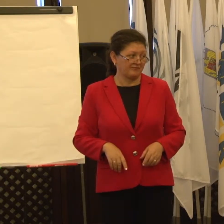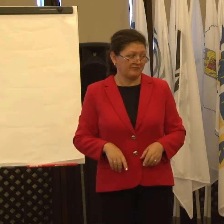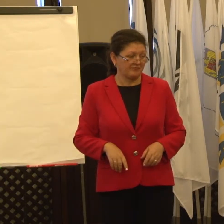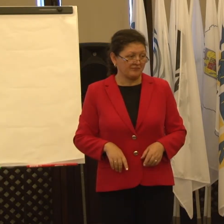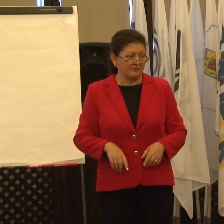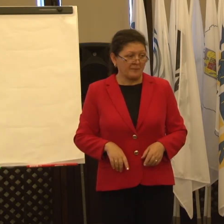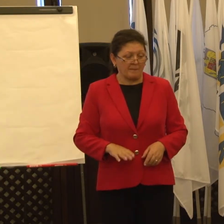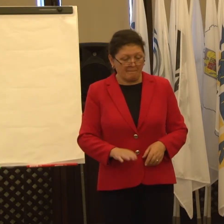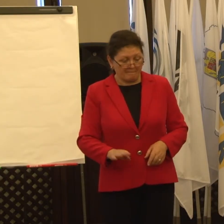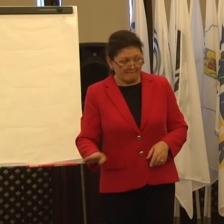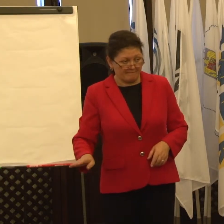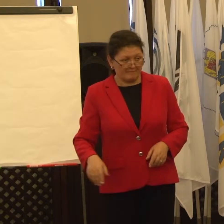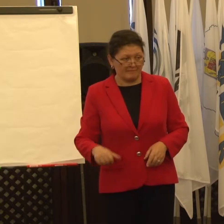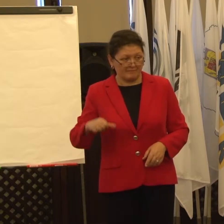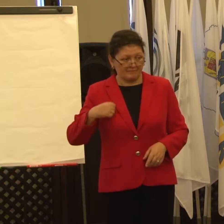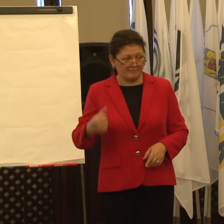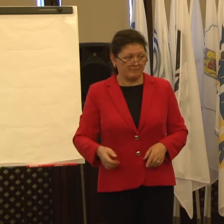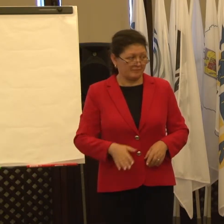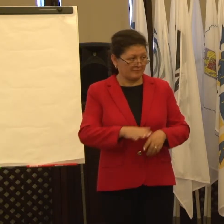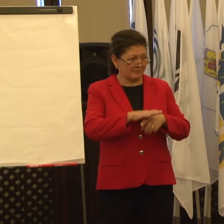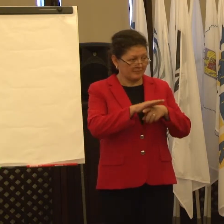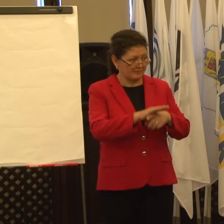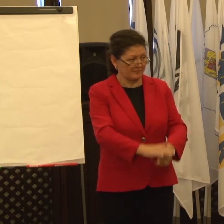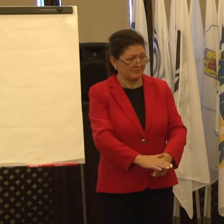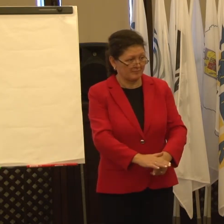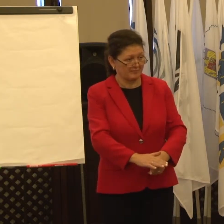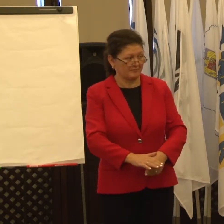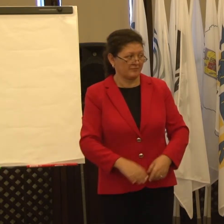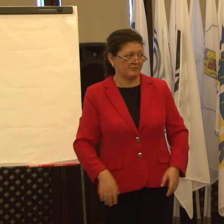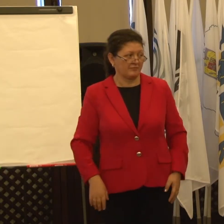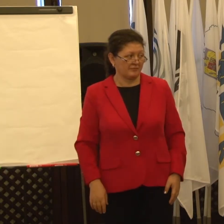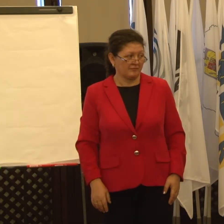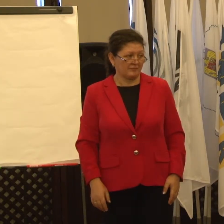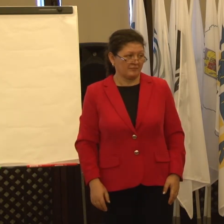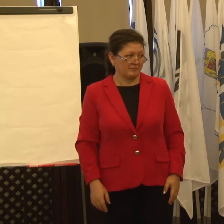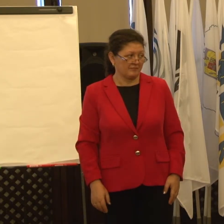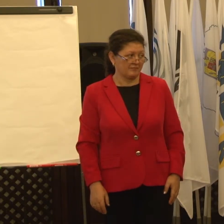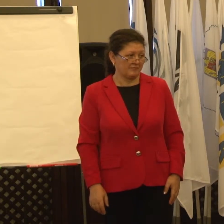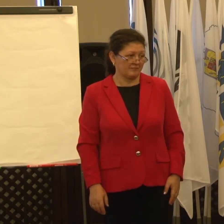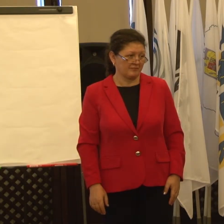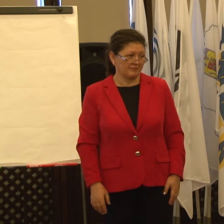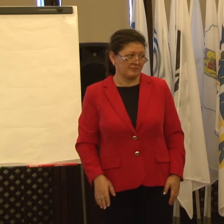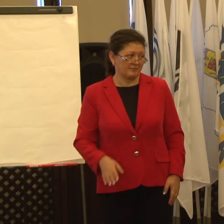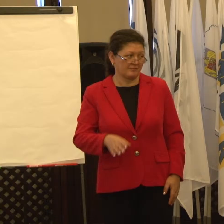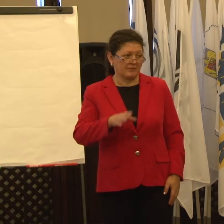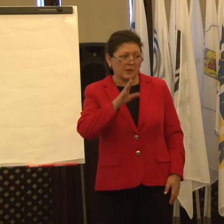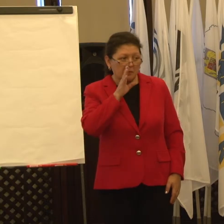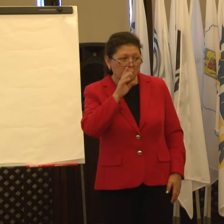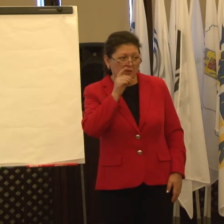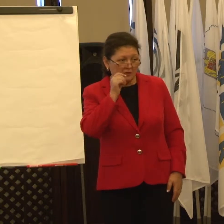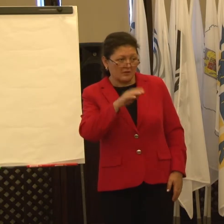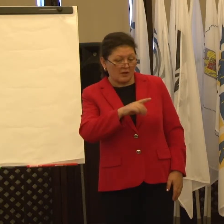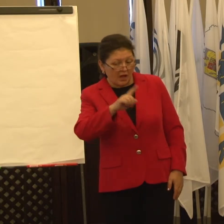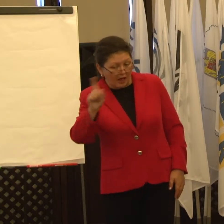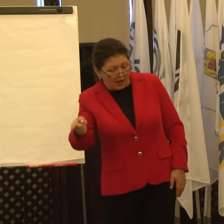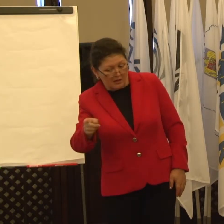sunt marginalizați și duși spre excludere de părinții acestor